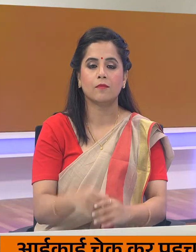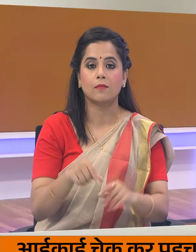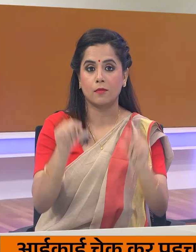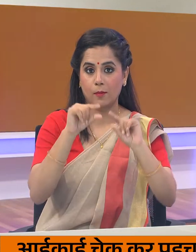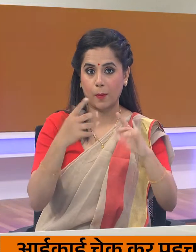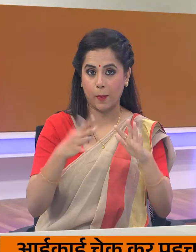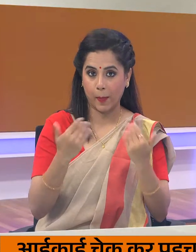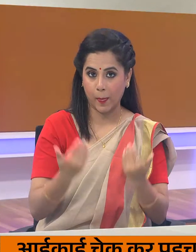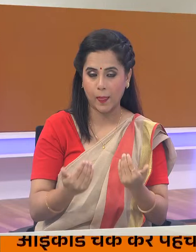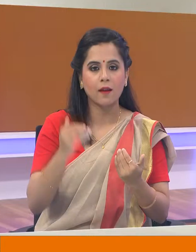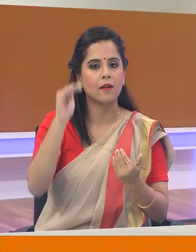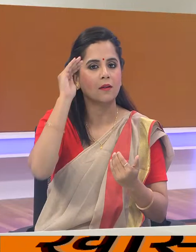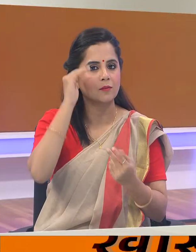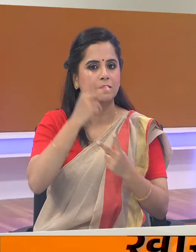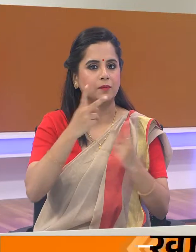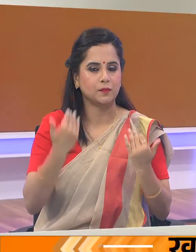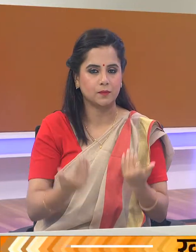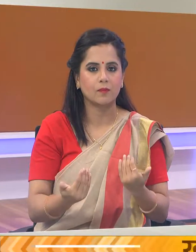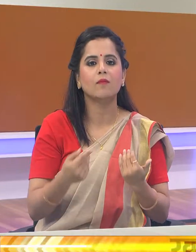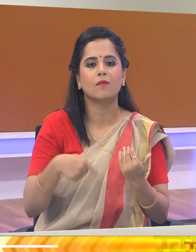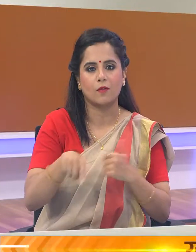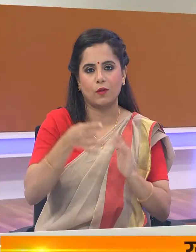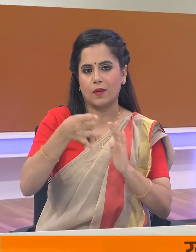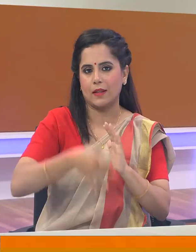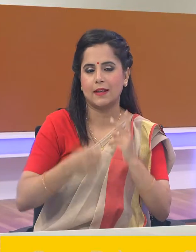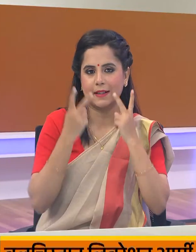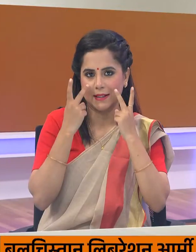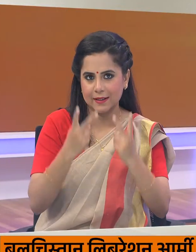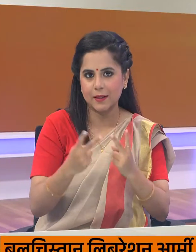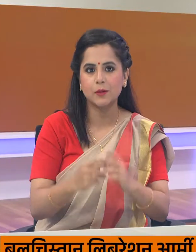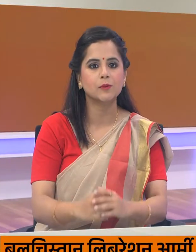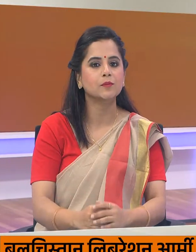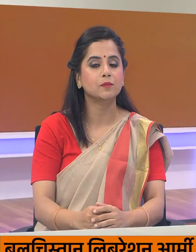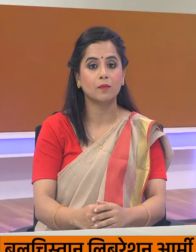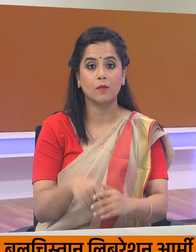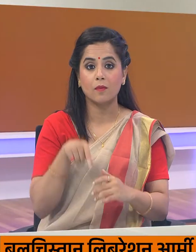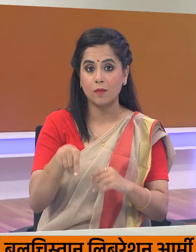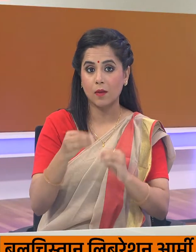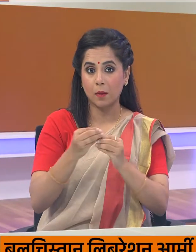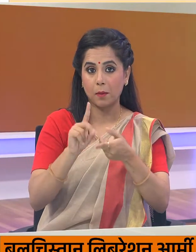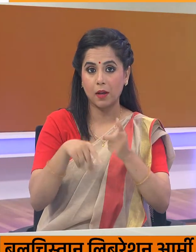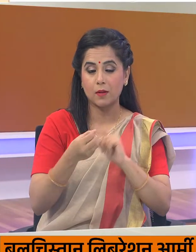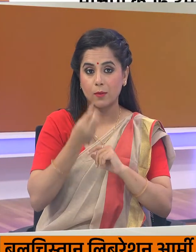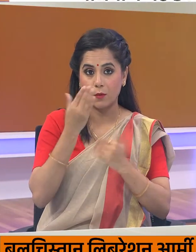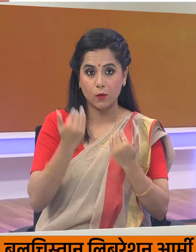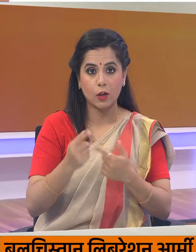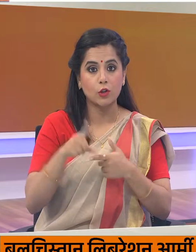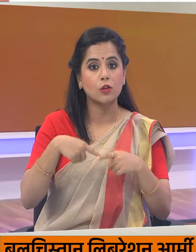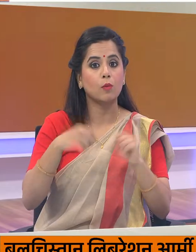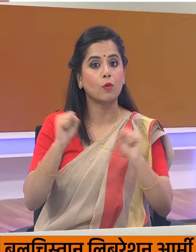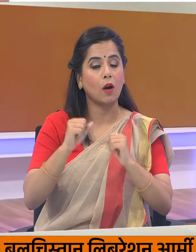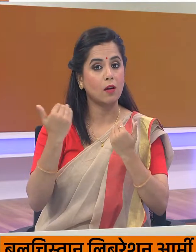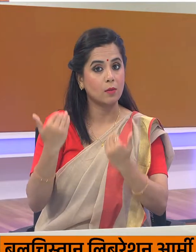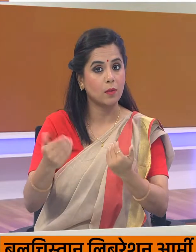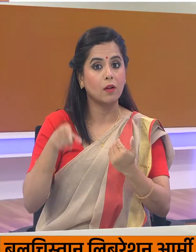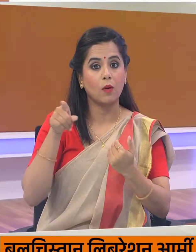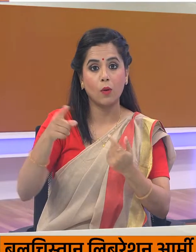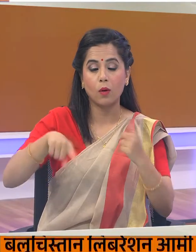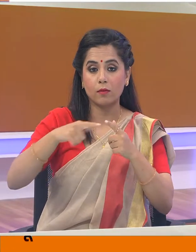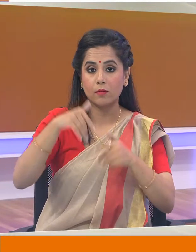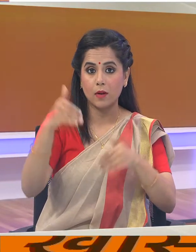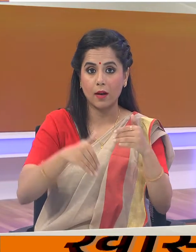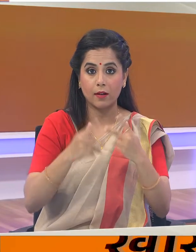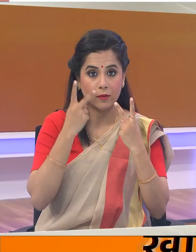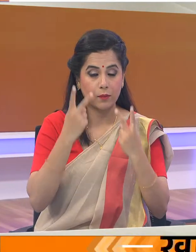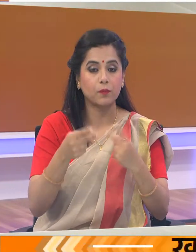हेडलाइंस के बाद अब खबरों को देखते हैं विस्तार से। भारतीय जनता पार्टी ने जम्मू कश्मीर विधानसभा चुनाव के